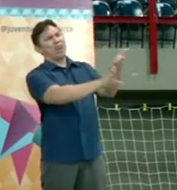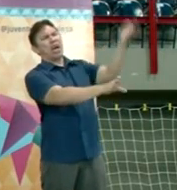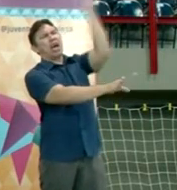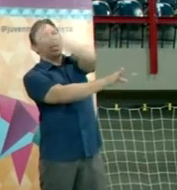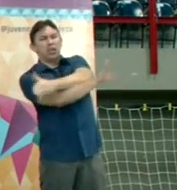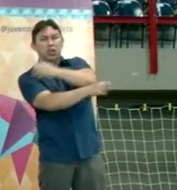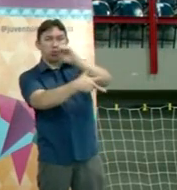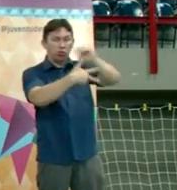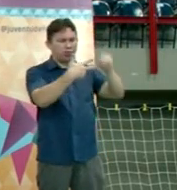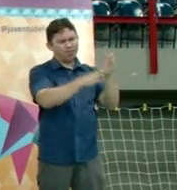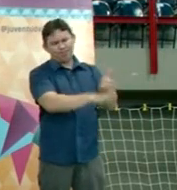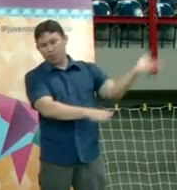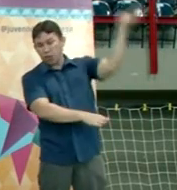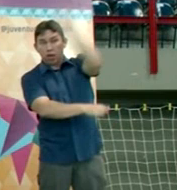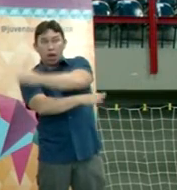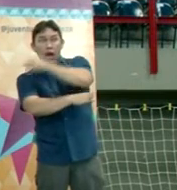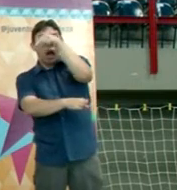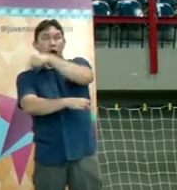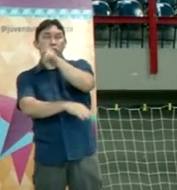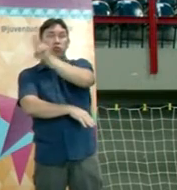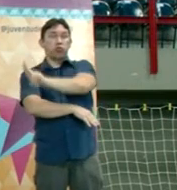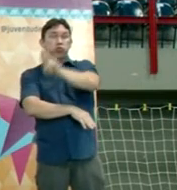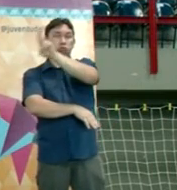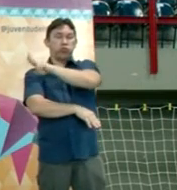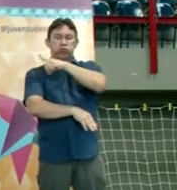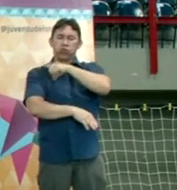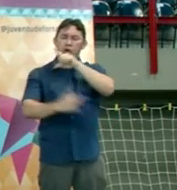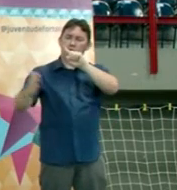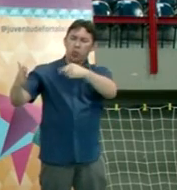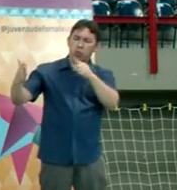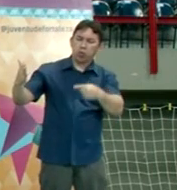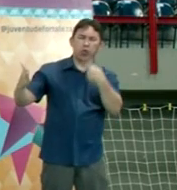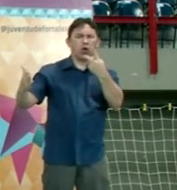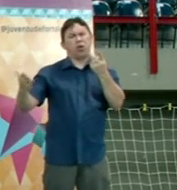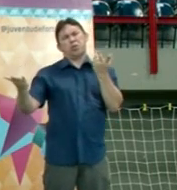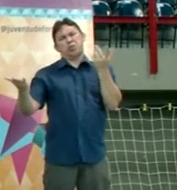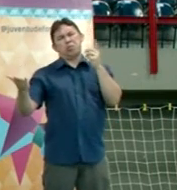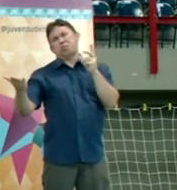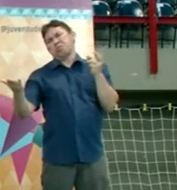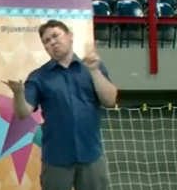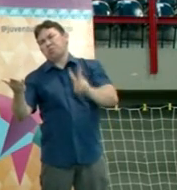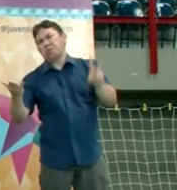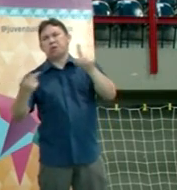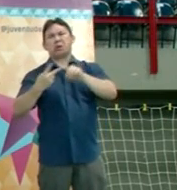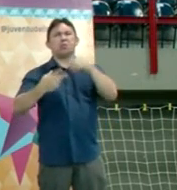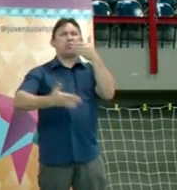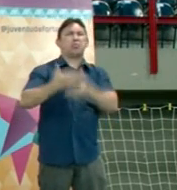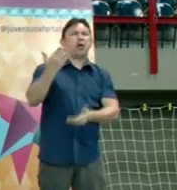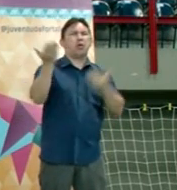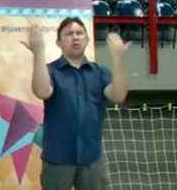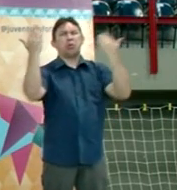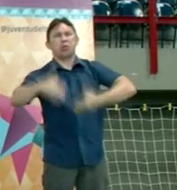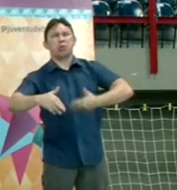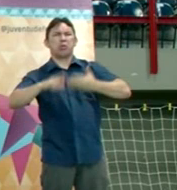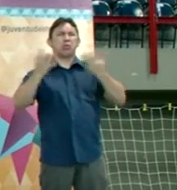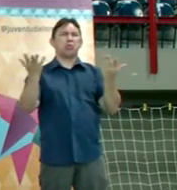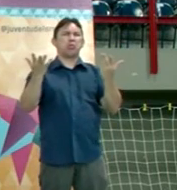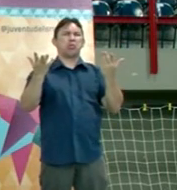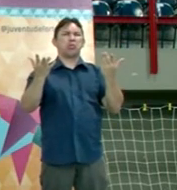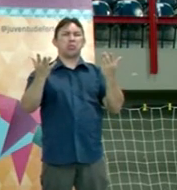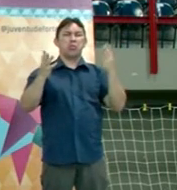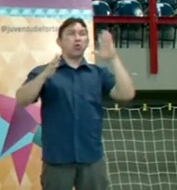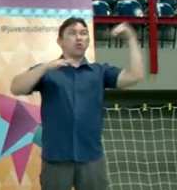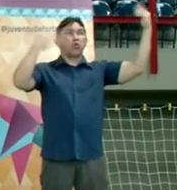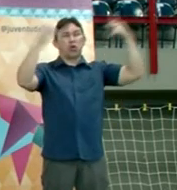do Enem, que começou a ser utilizado em correções de vestibulares, exames, testes, e